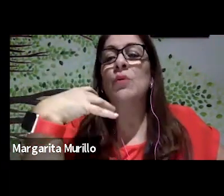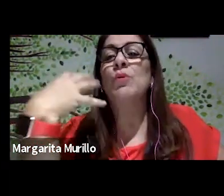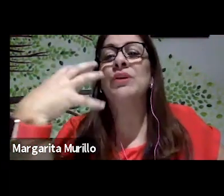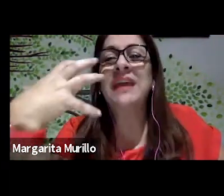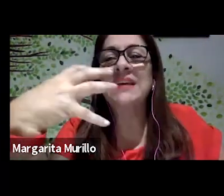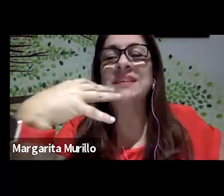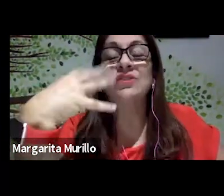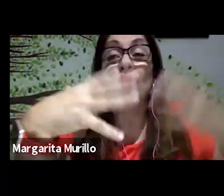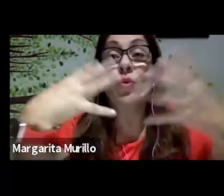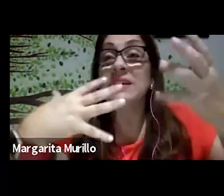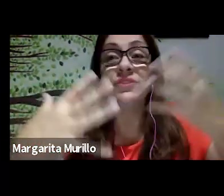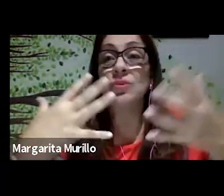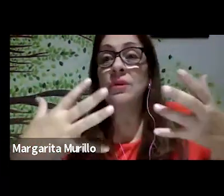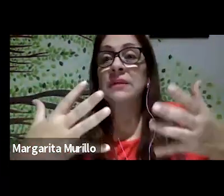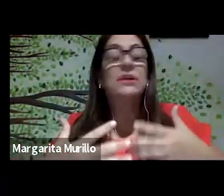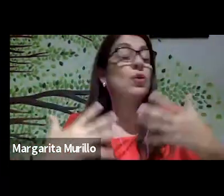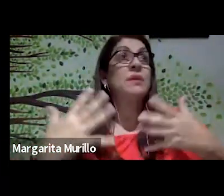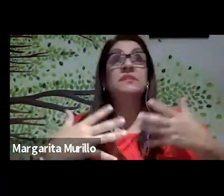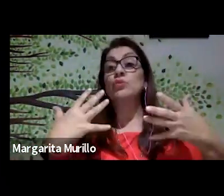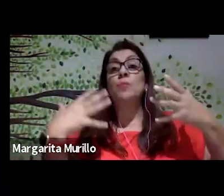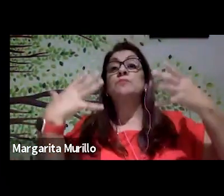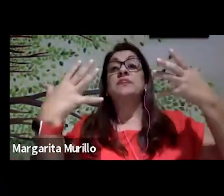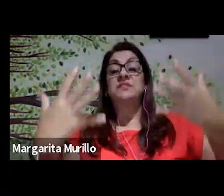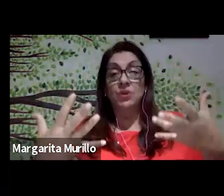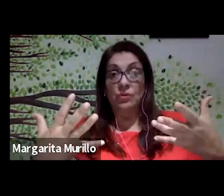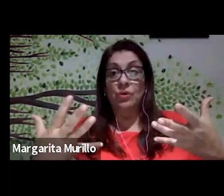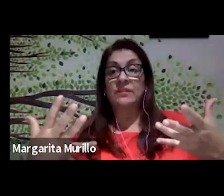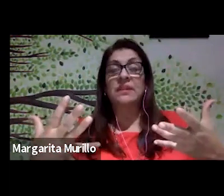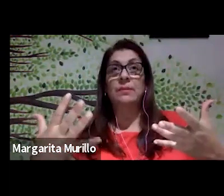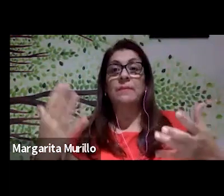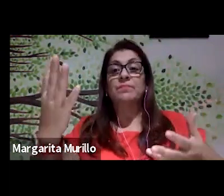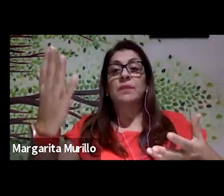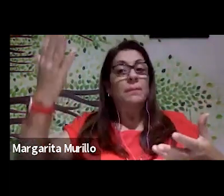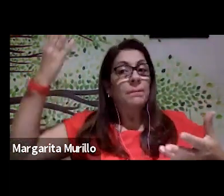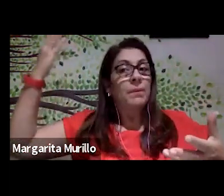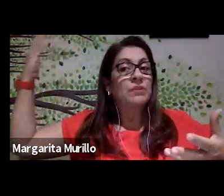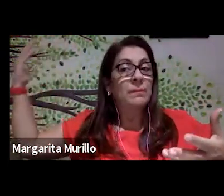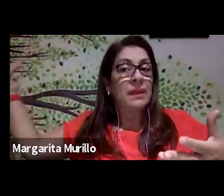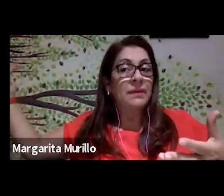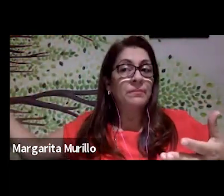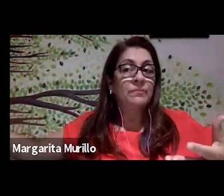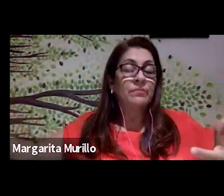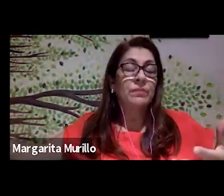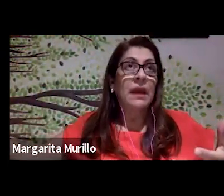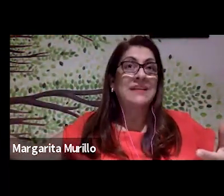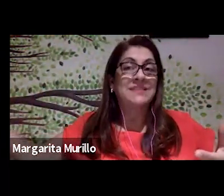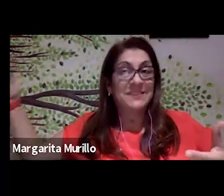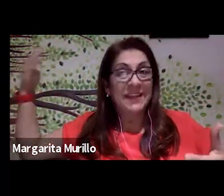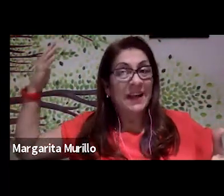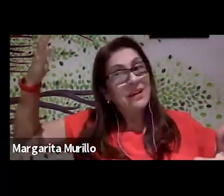Instagram Por qué es que todo esto se convierte en una obsesión colectiva pero también